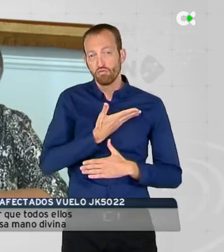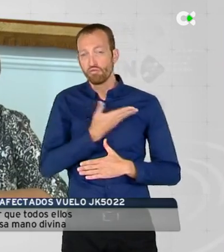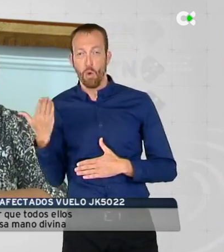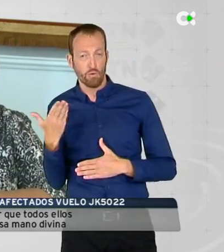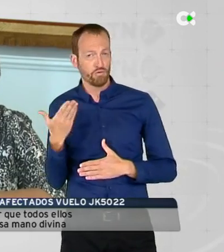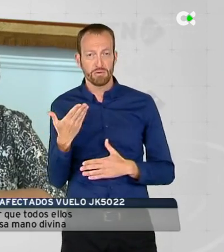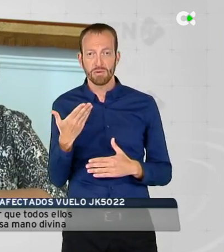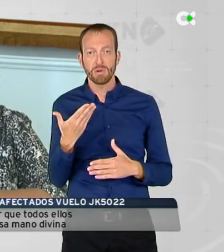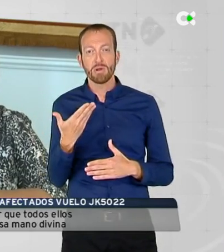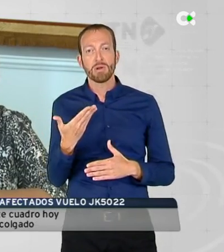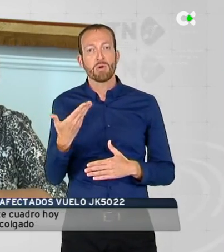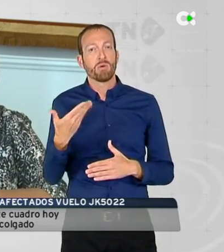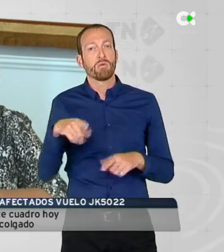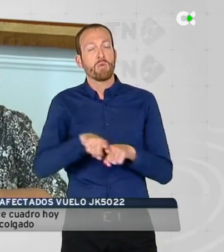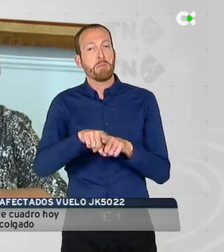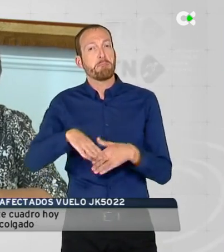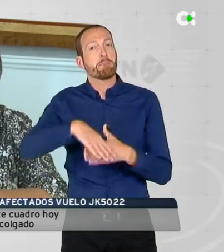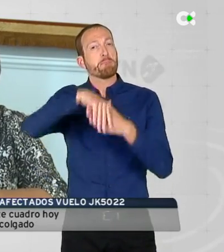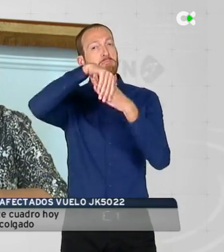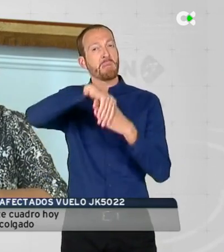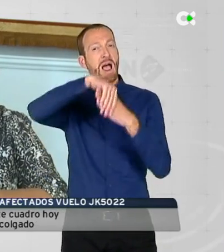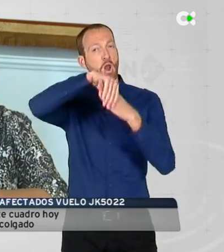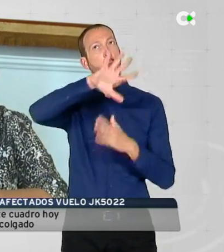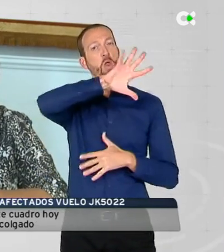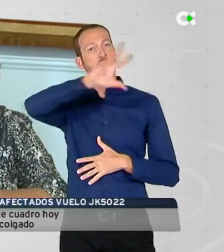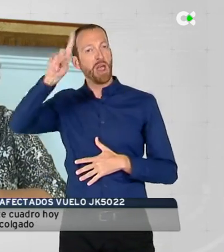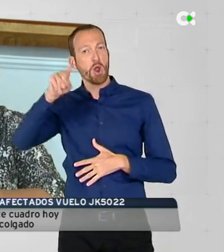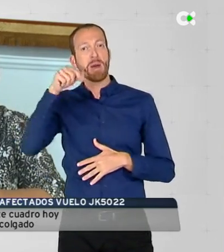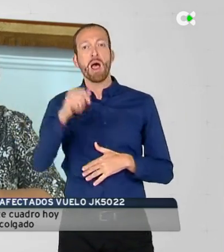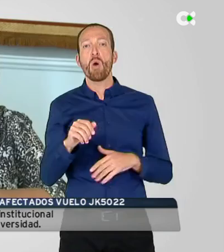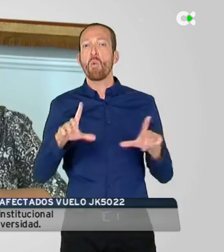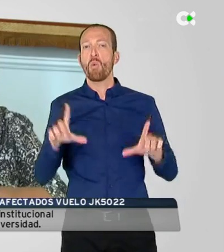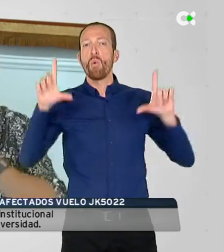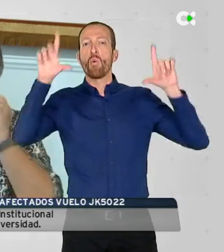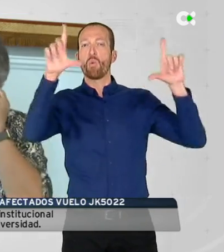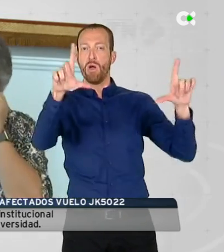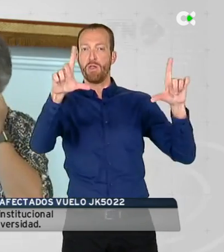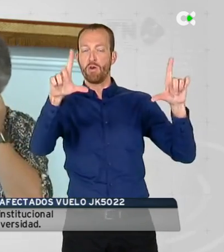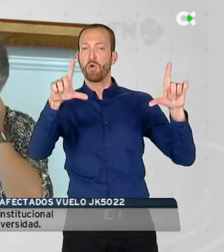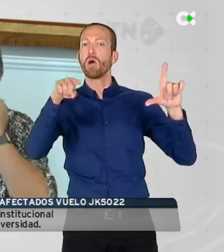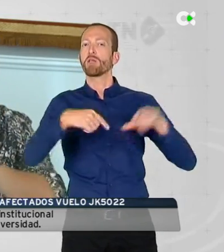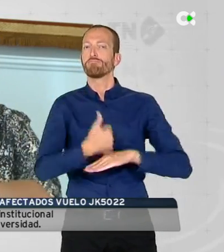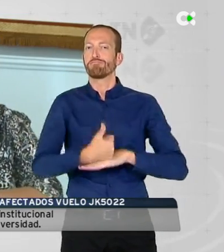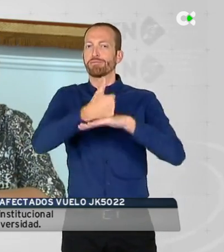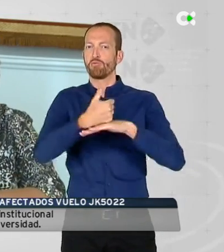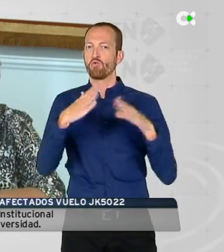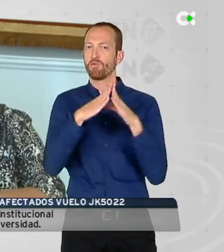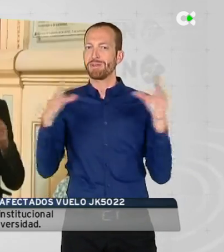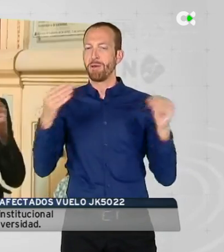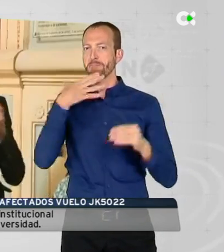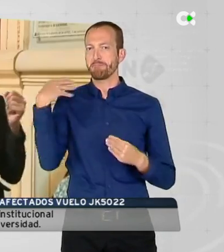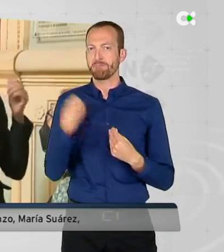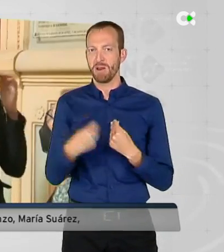tendido esa mano divina para que este cuadro hoy quede colgado en la sede institucional de la universidad.